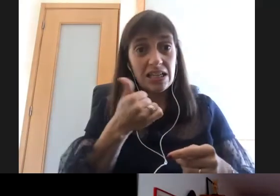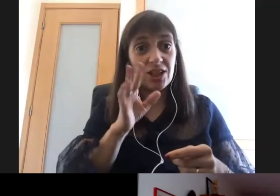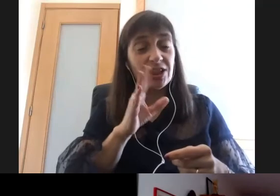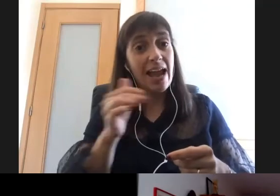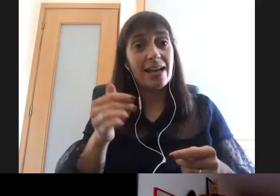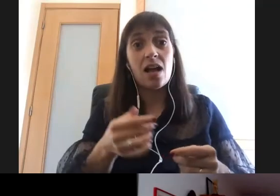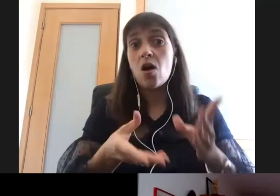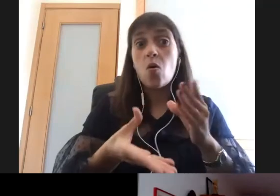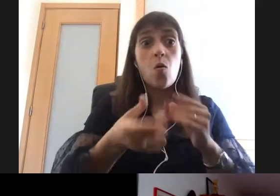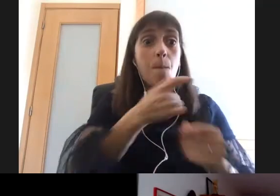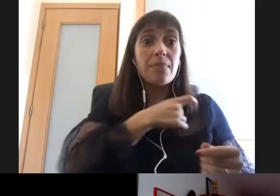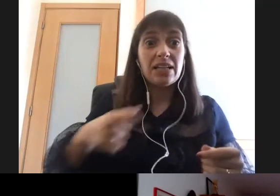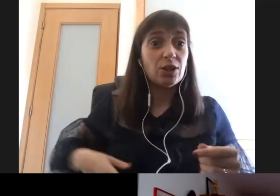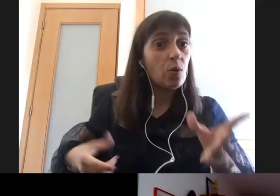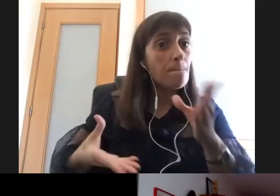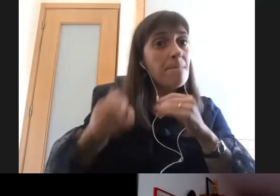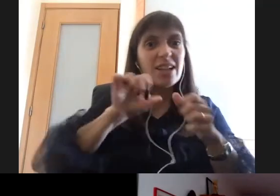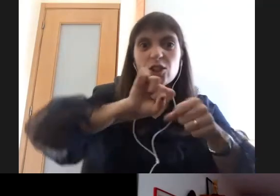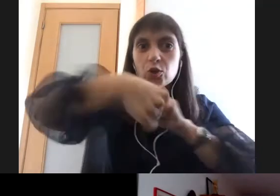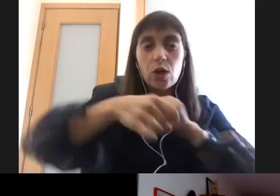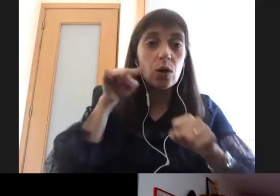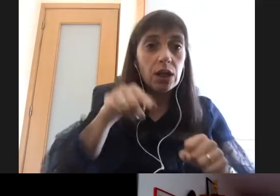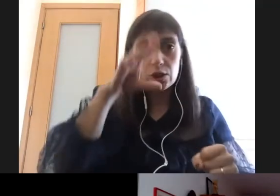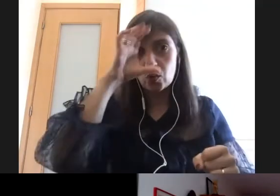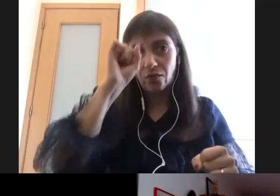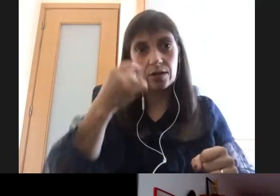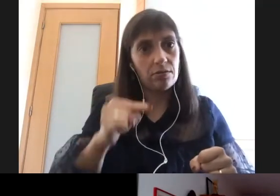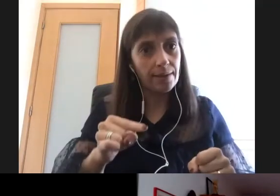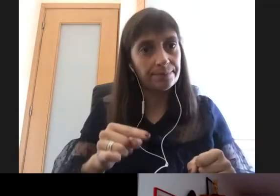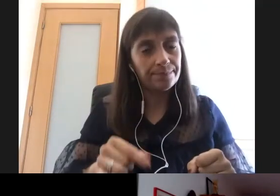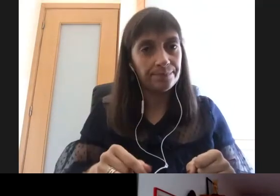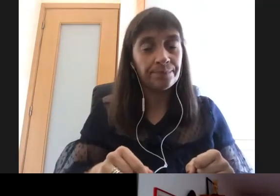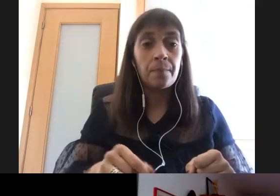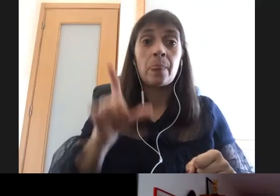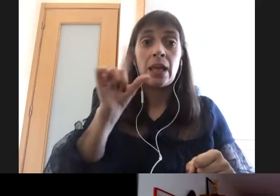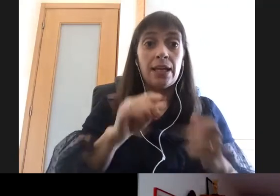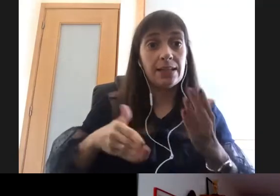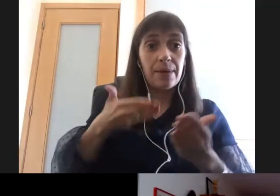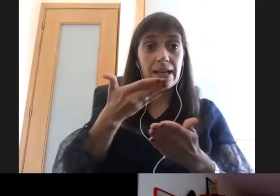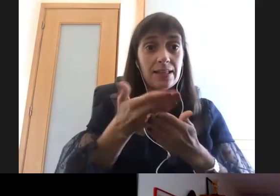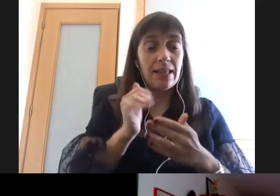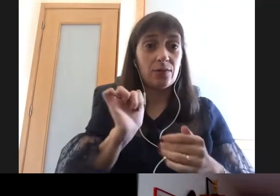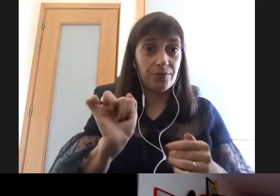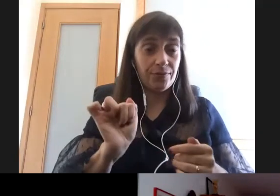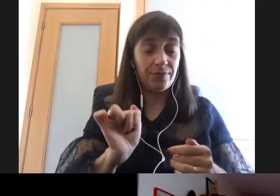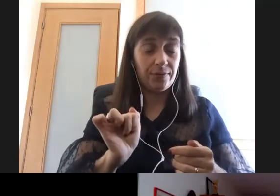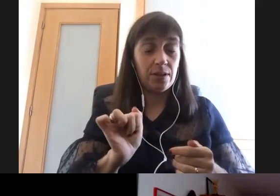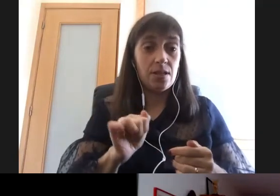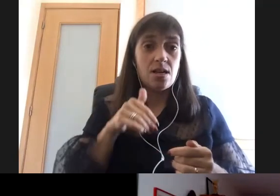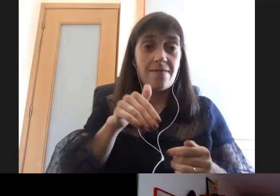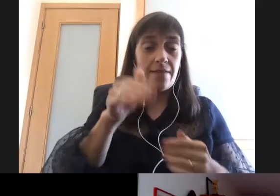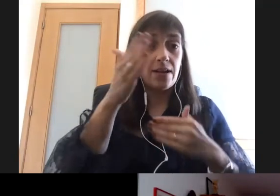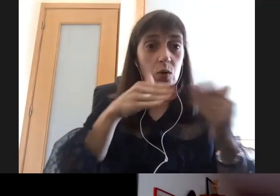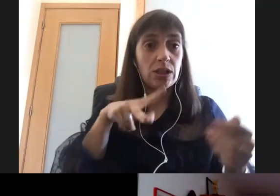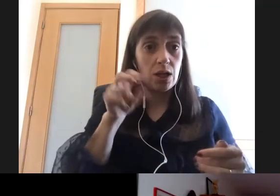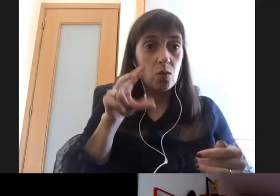destruidores que esse governo tinha. E seu candidato à prefeitura, nessa eleição que vai acontecer agora em